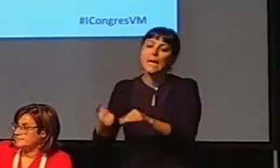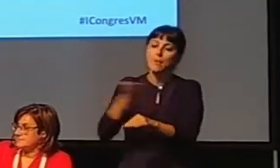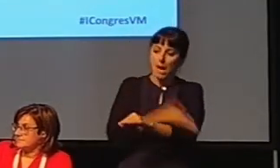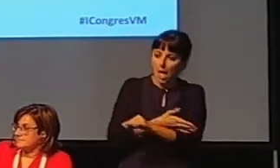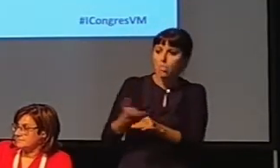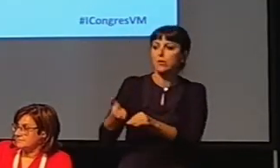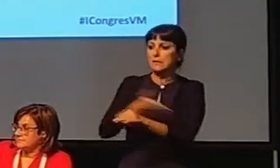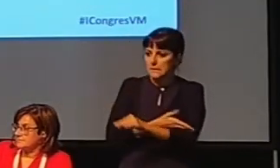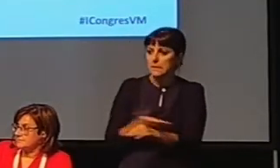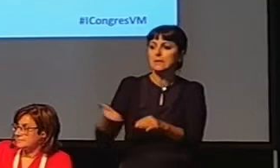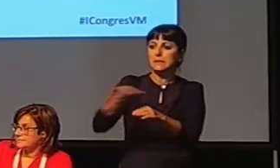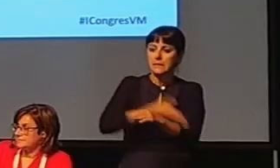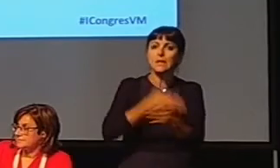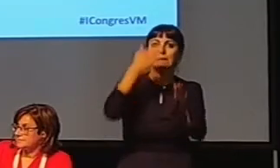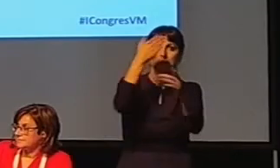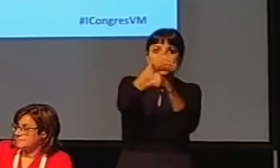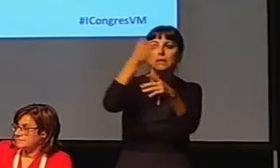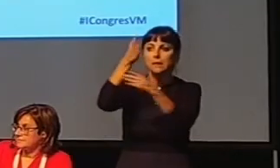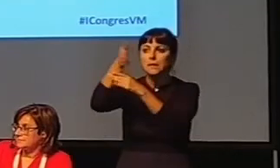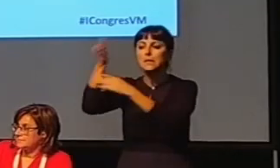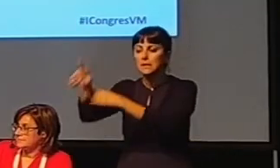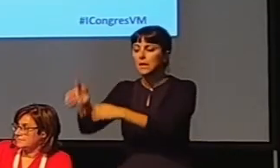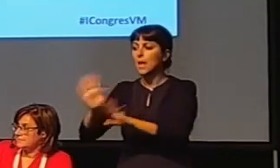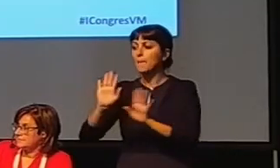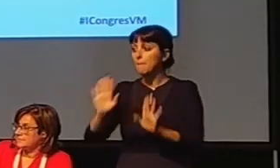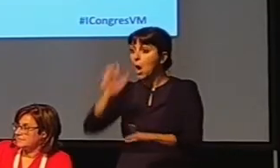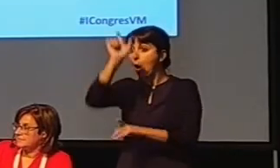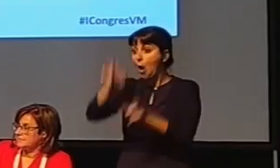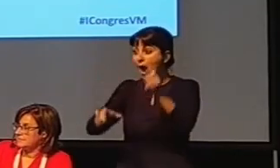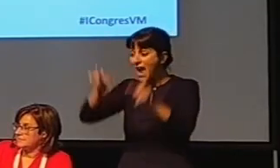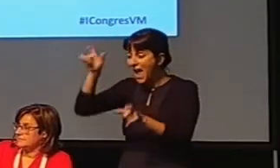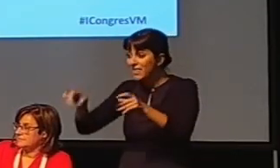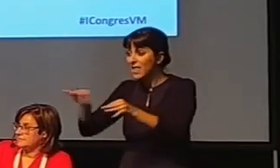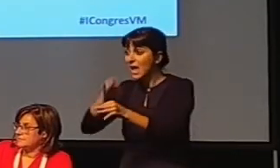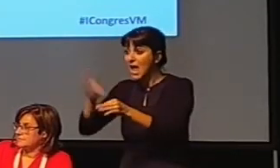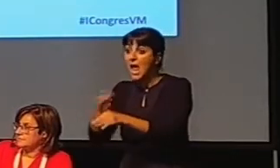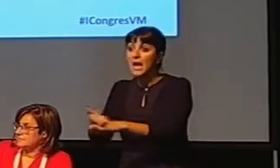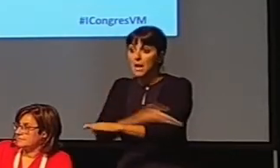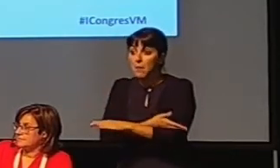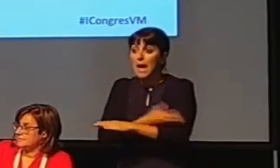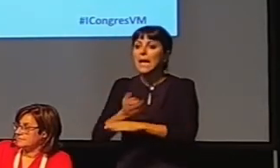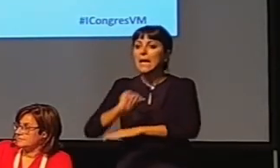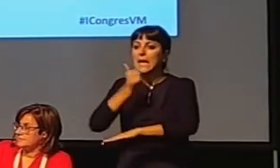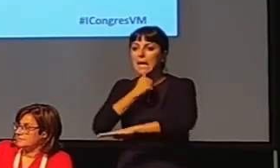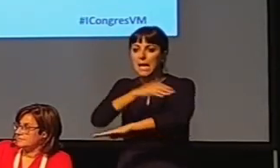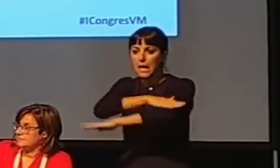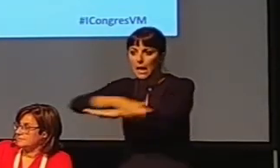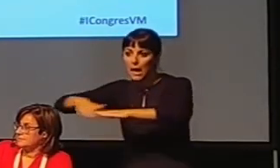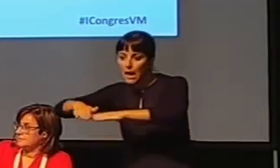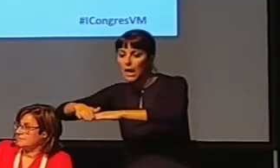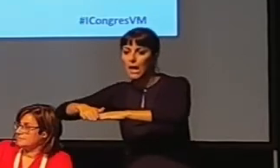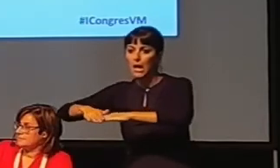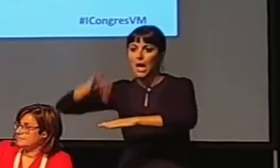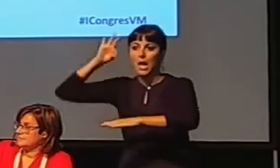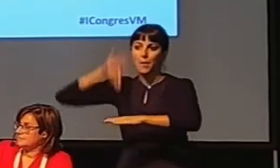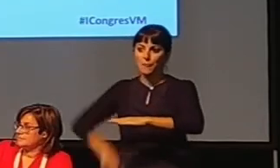Hilvanando con la gent que hilvana. Lo que no puede ser es que la gente que hilvana es la gente de abajo y la que está más jodida.